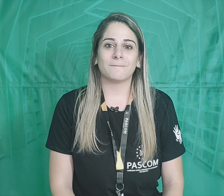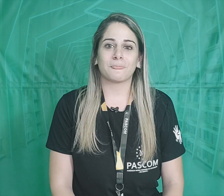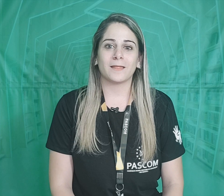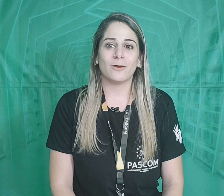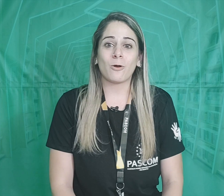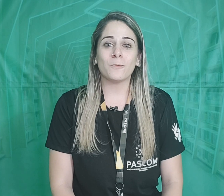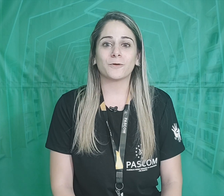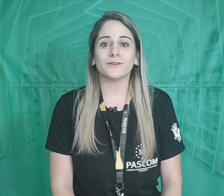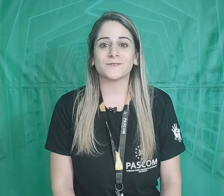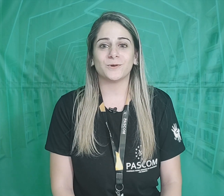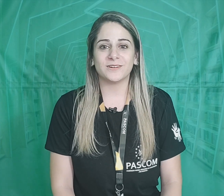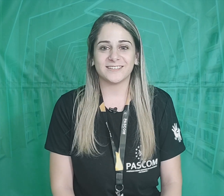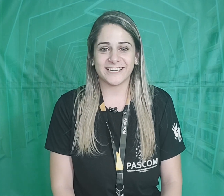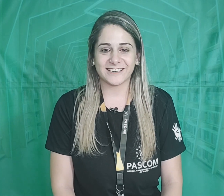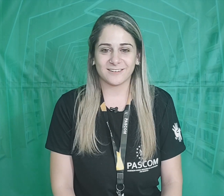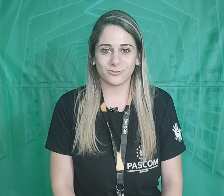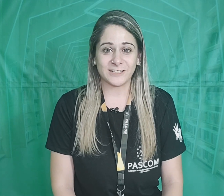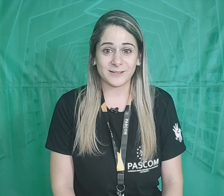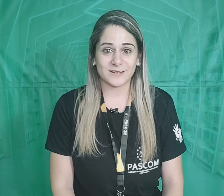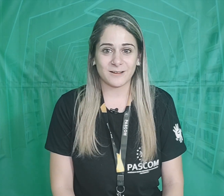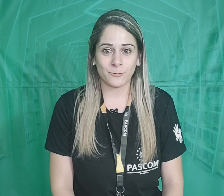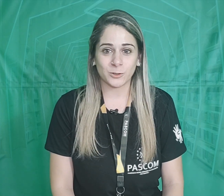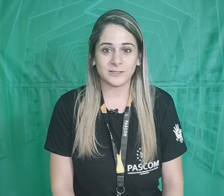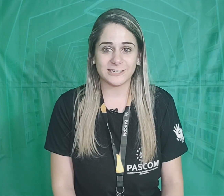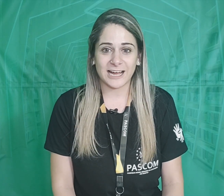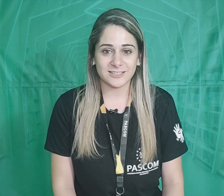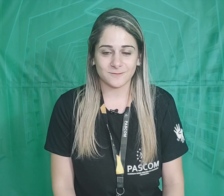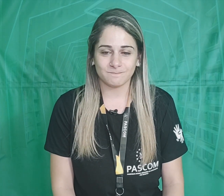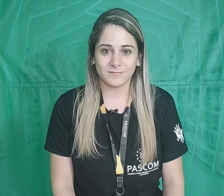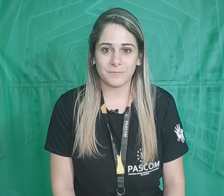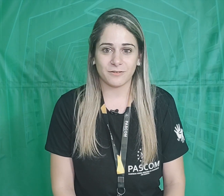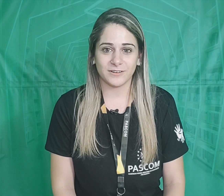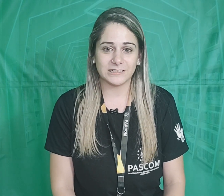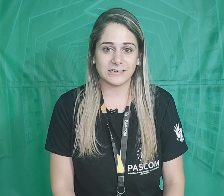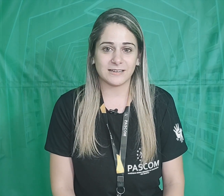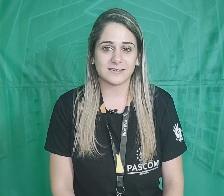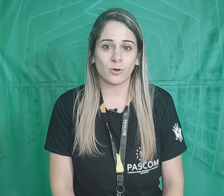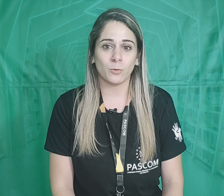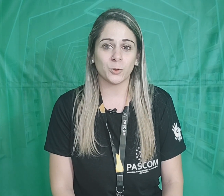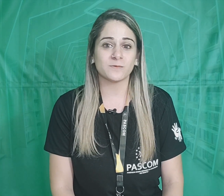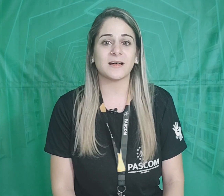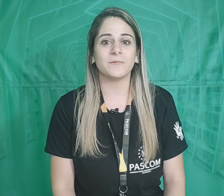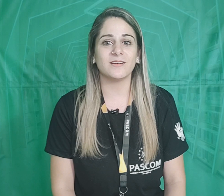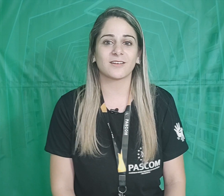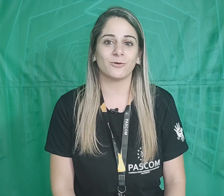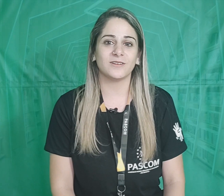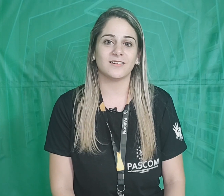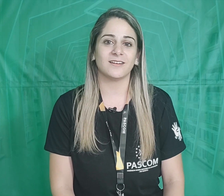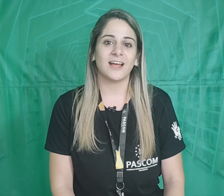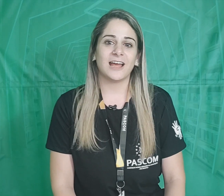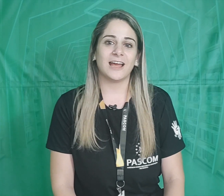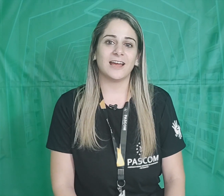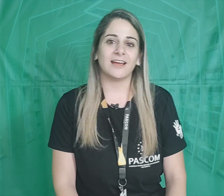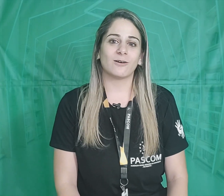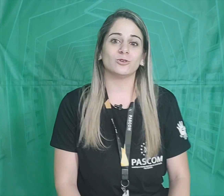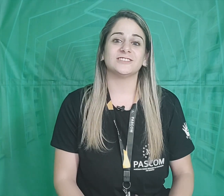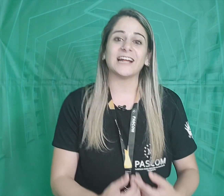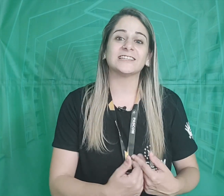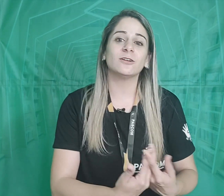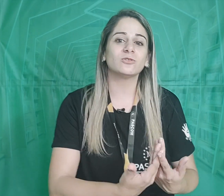assim, eu como professora, né, que estou tendo essa oportunidade na minha vida, assim como eu não sabia que eu ia gostar tanto